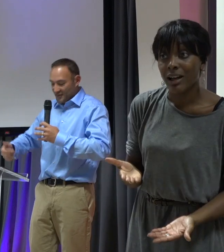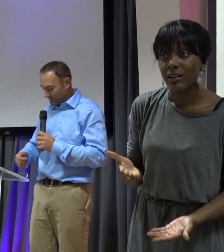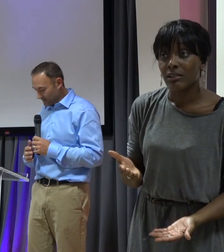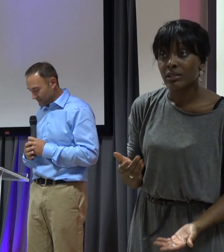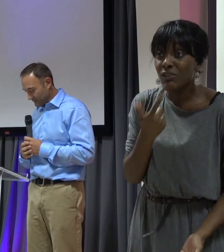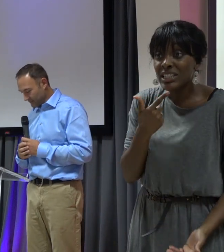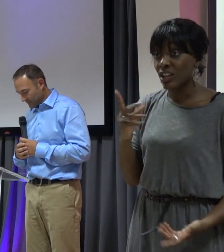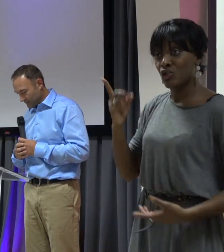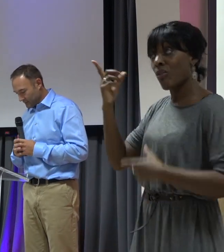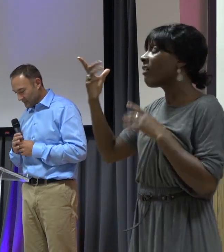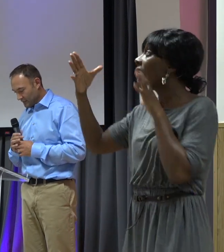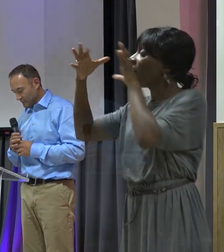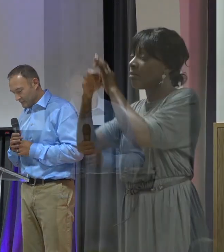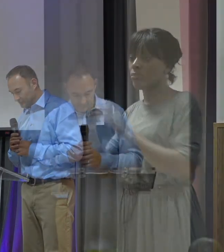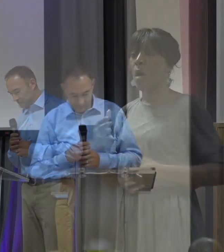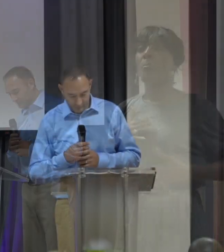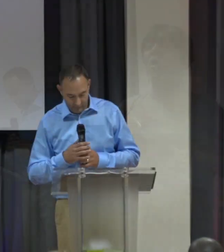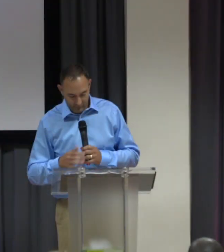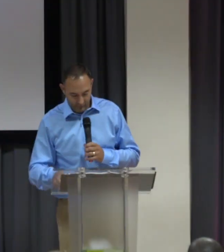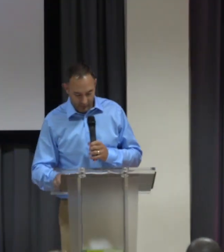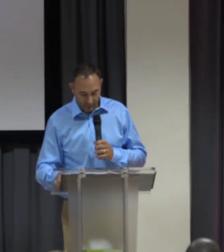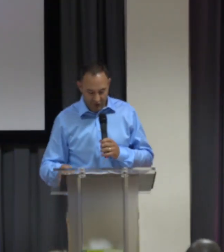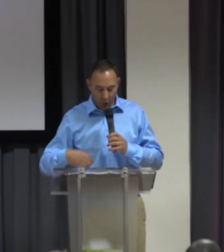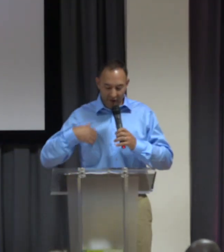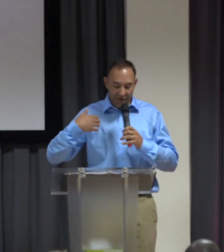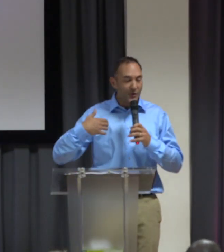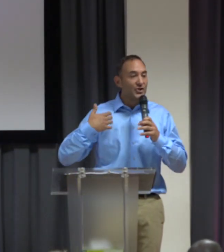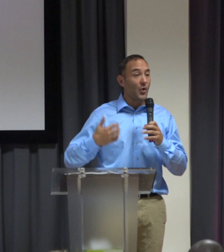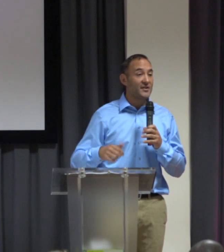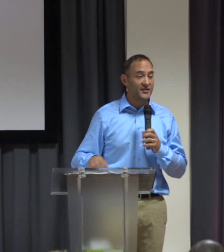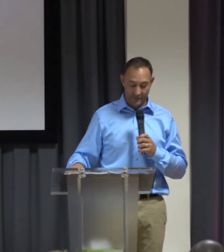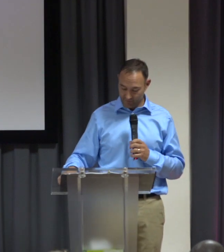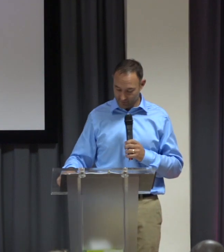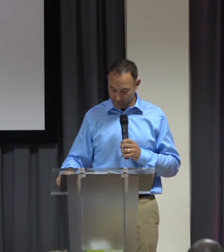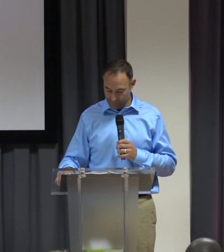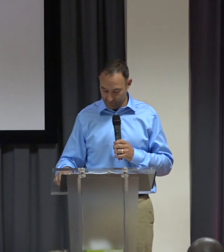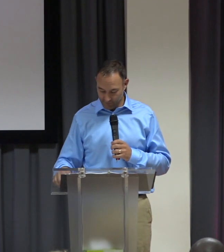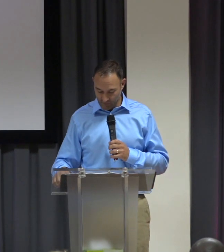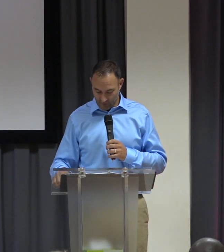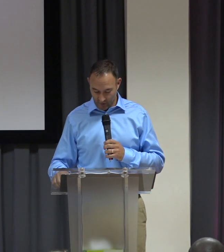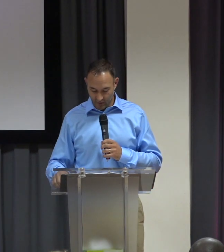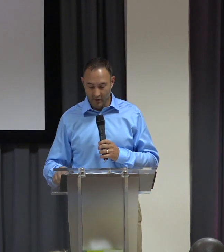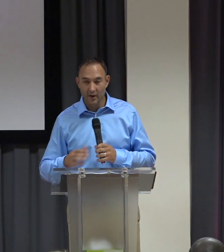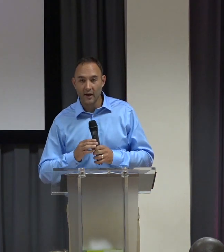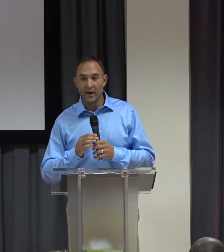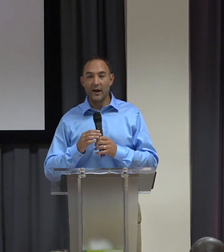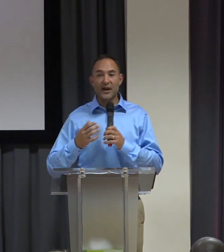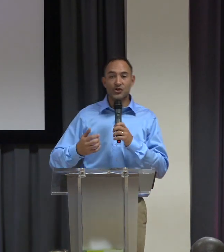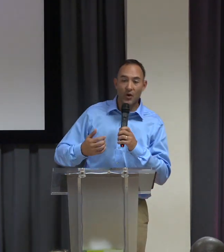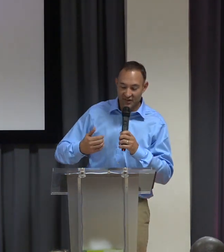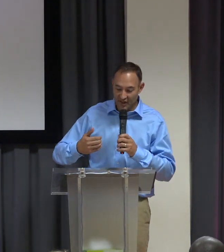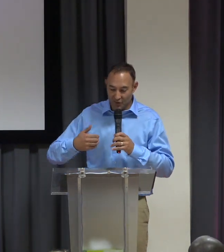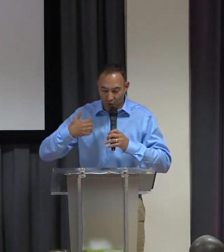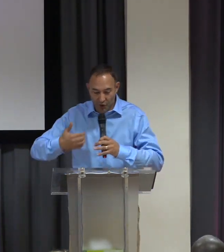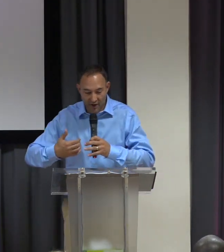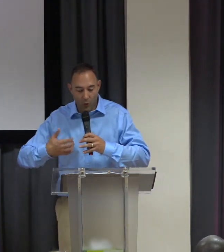against. Et ceux qui ne le craignent pas, il est contre eux. So we're left with a choice. Donc, cela nous laisse un choix. And that